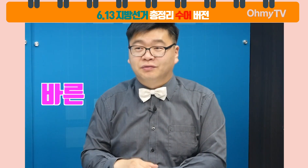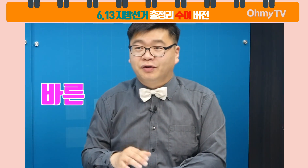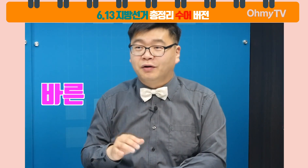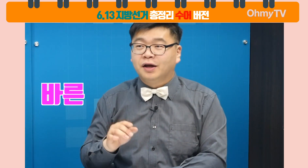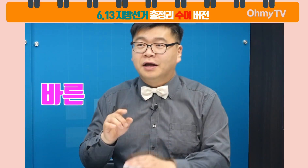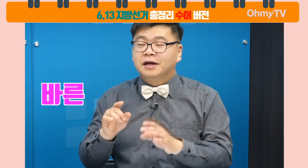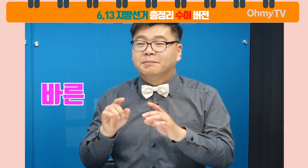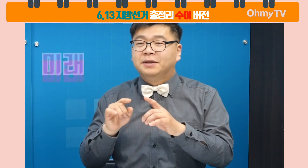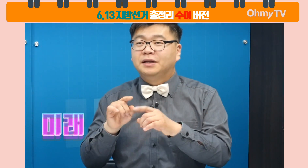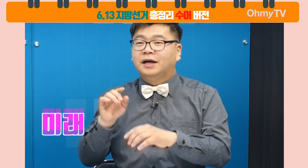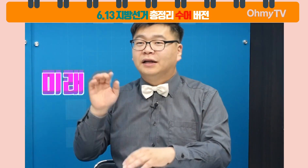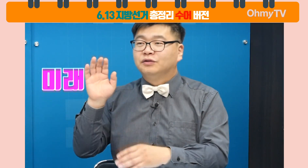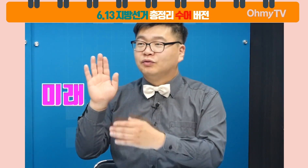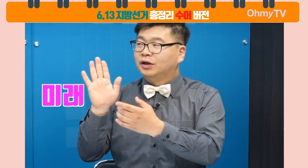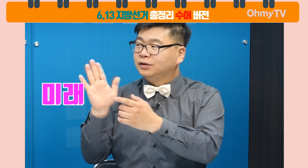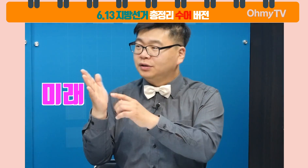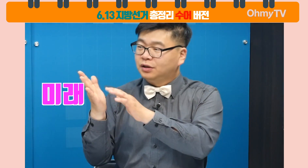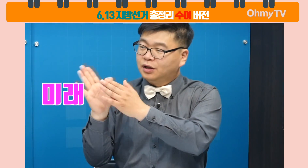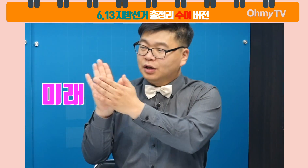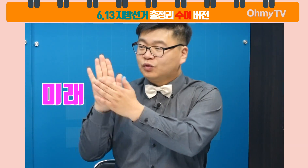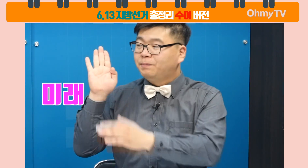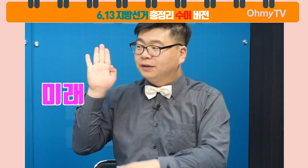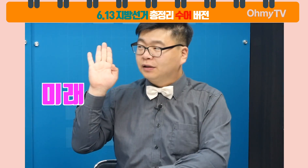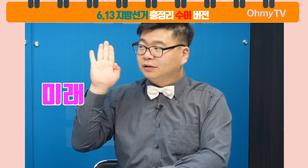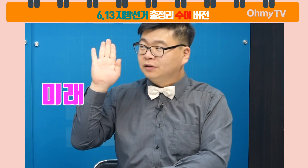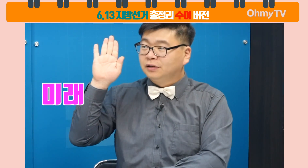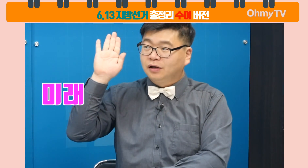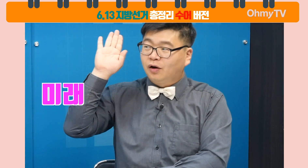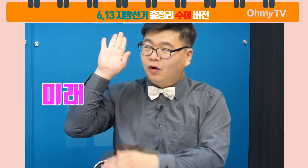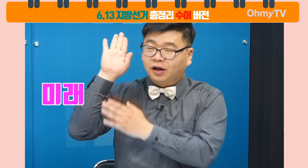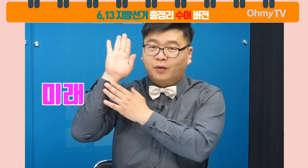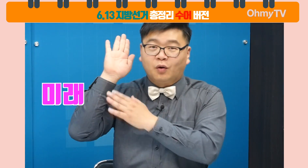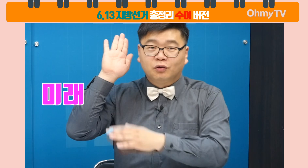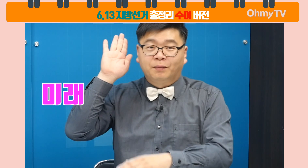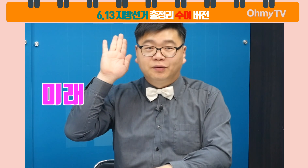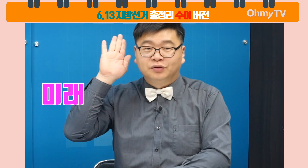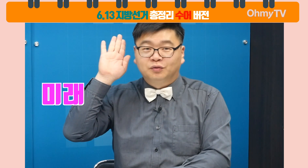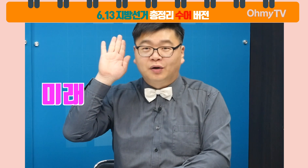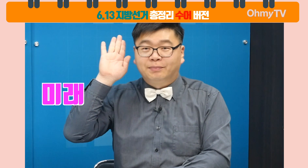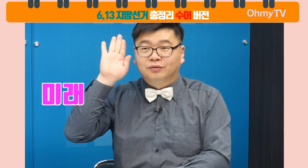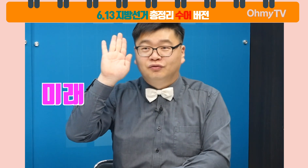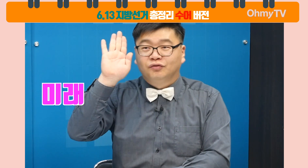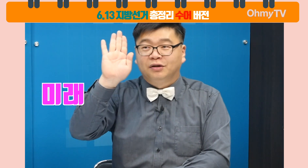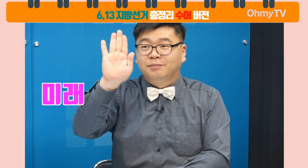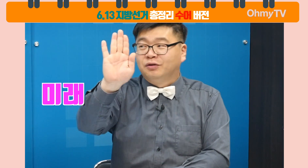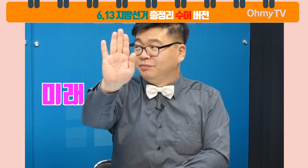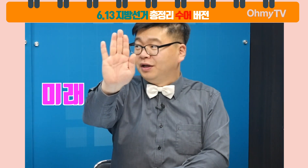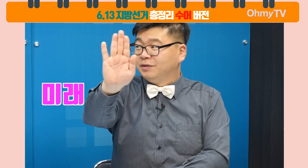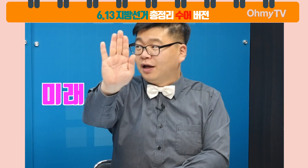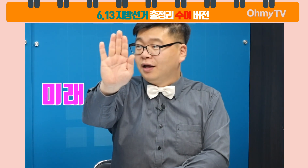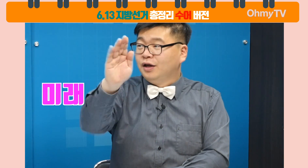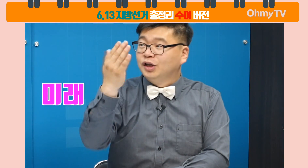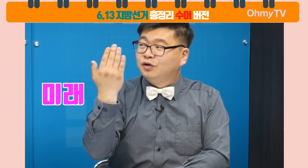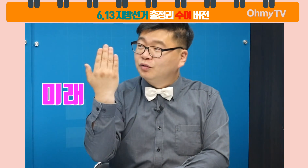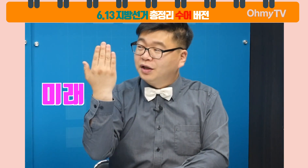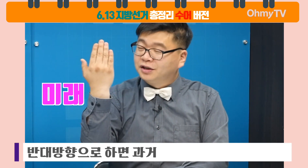있고요. 미래라는 수화는 손바닥을 어깨 얼굴 옆에 두시고 앞으로 쭉 밀면은 미래입니다. 뒤로